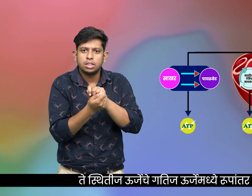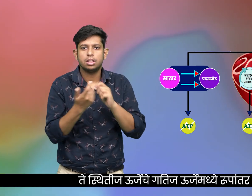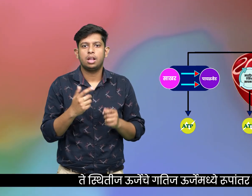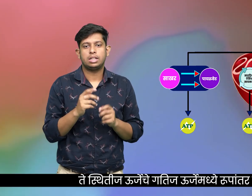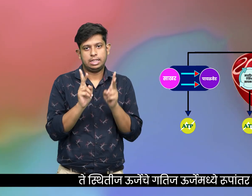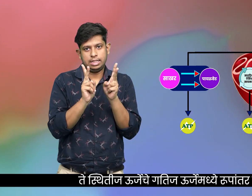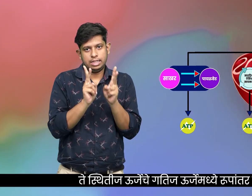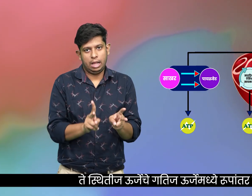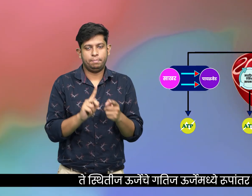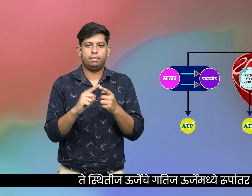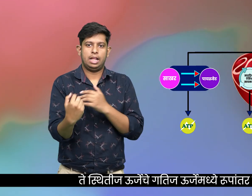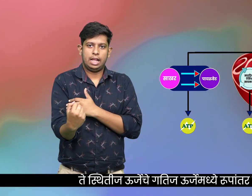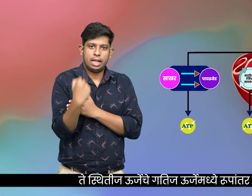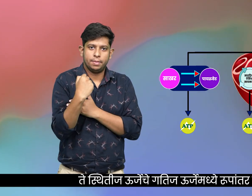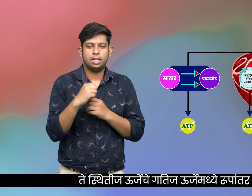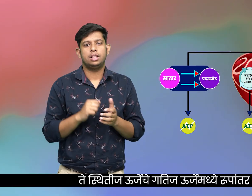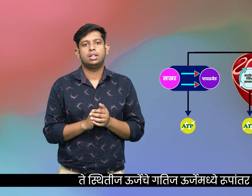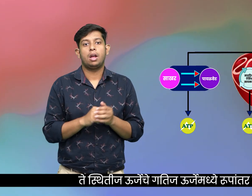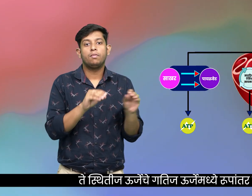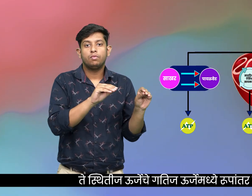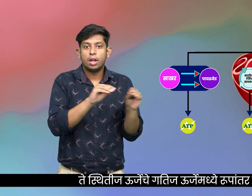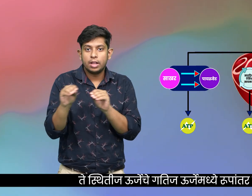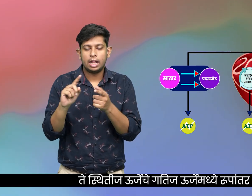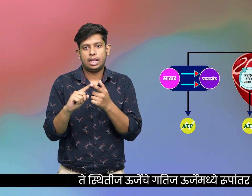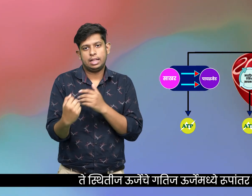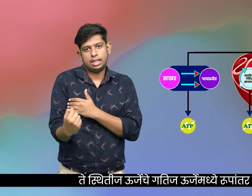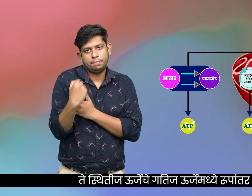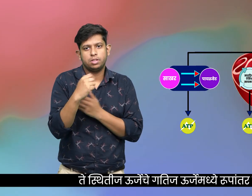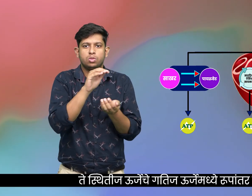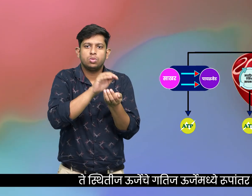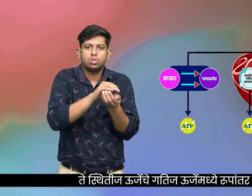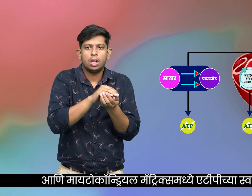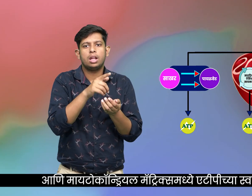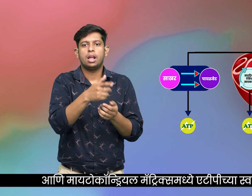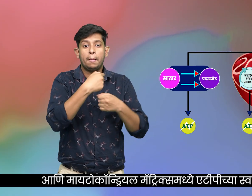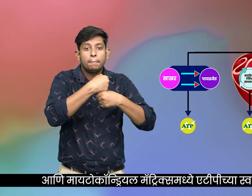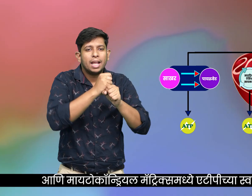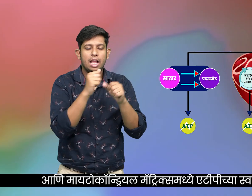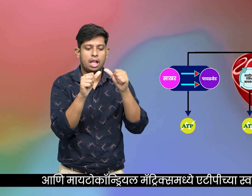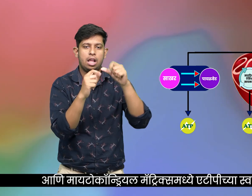ते स्थितीज ऊर्जेची गतीज ऊर्जेमध्ये रूपांतर करते आणि